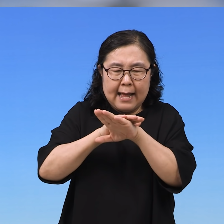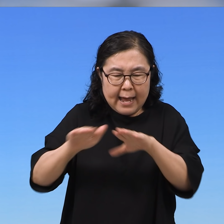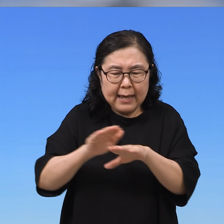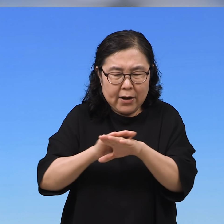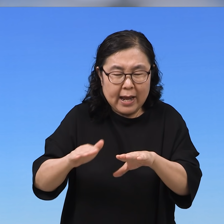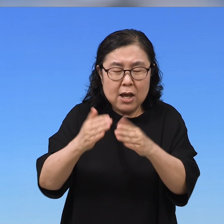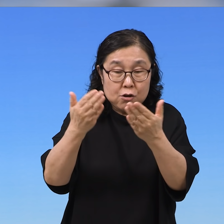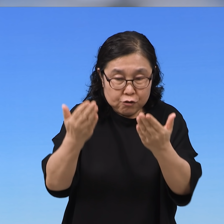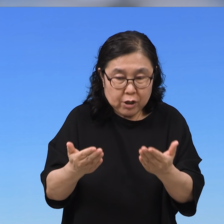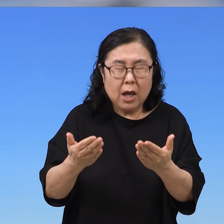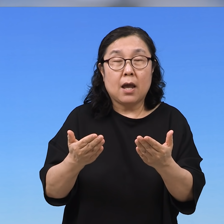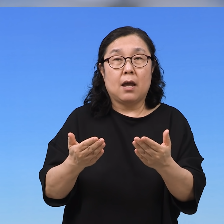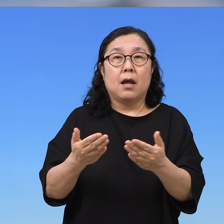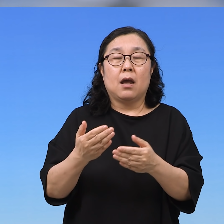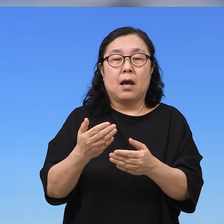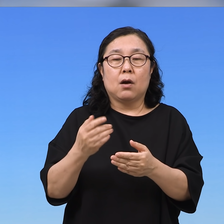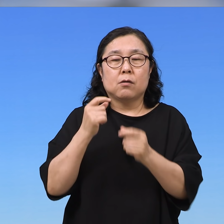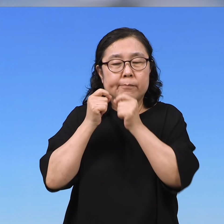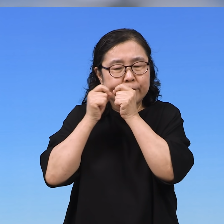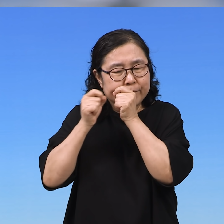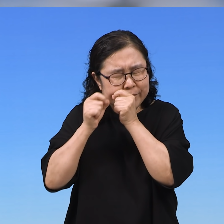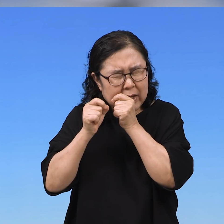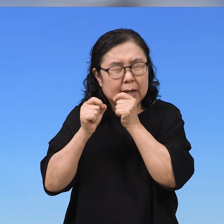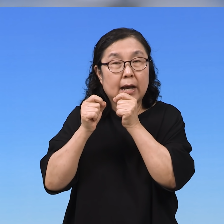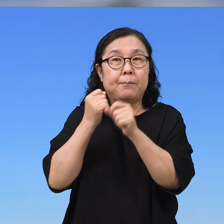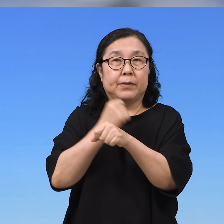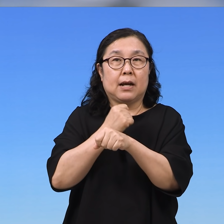그 다 사기치는 사람들이고, 또 하나